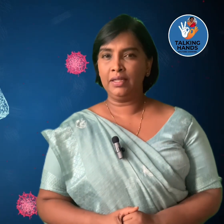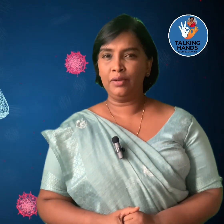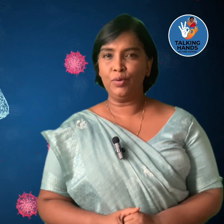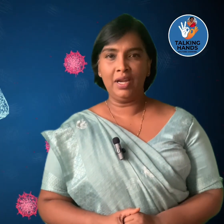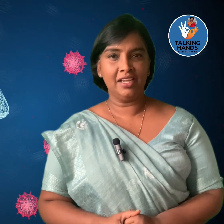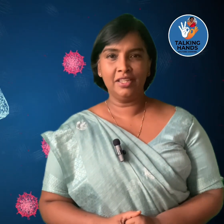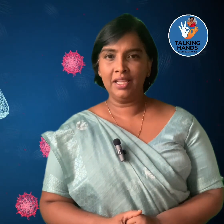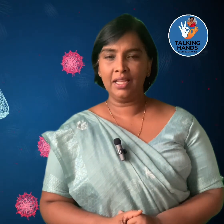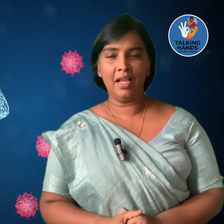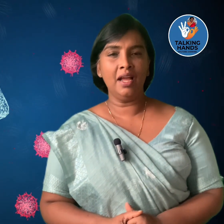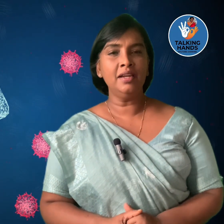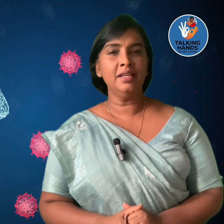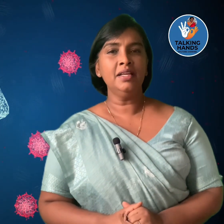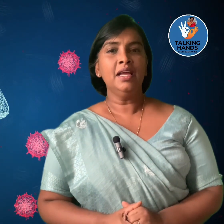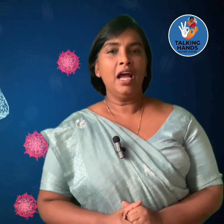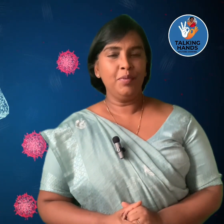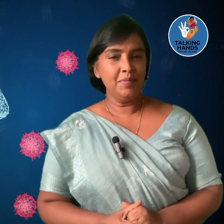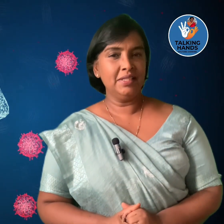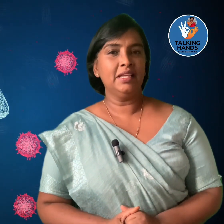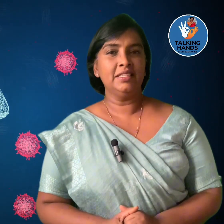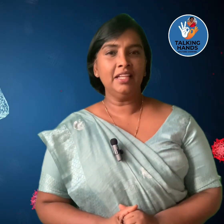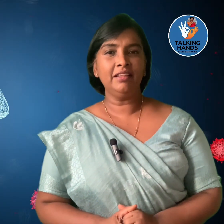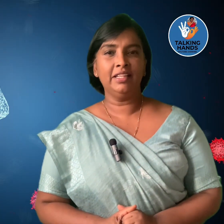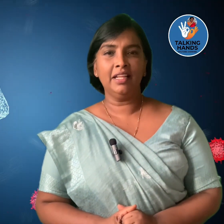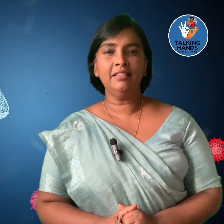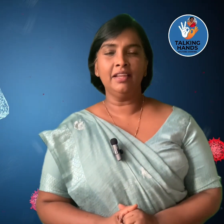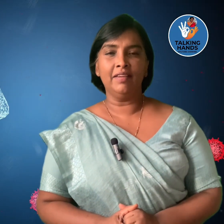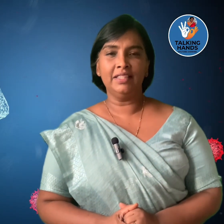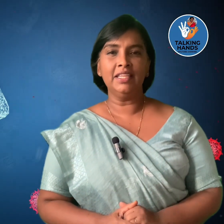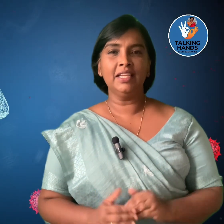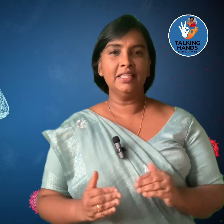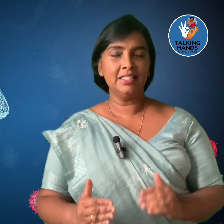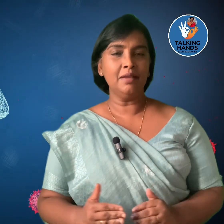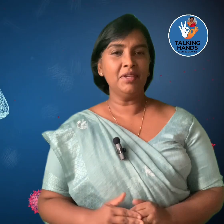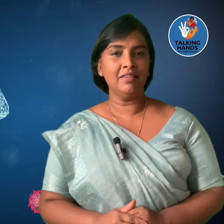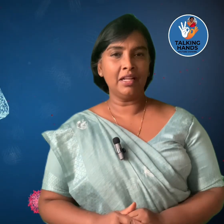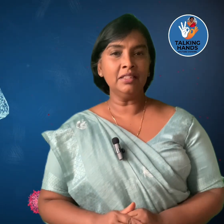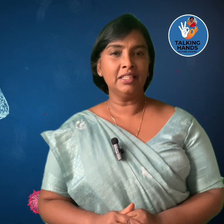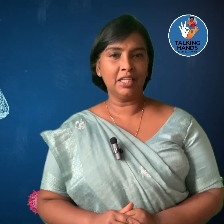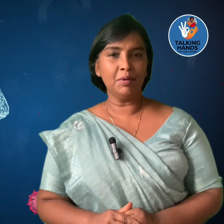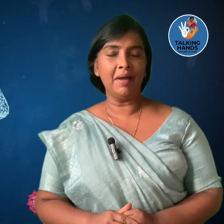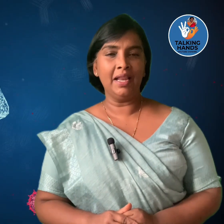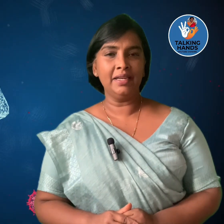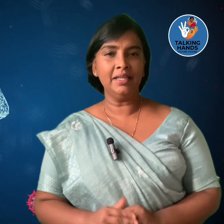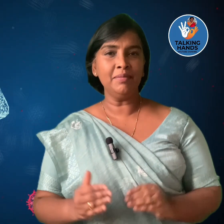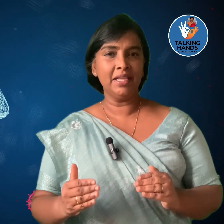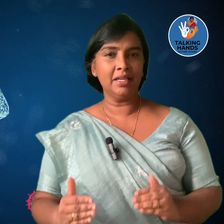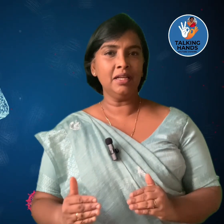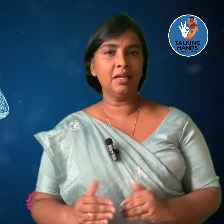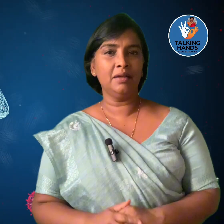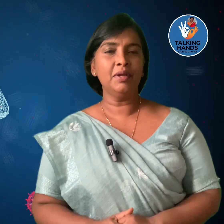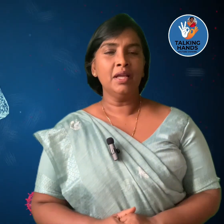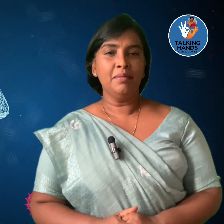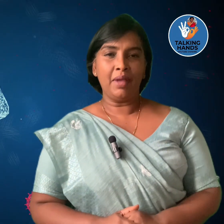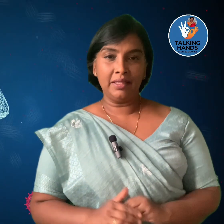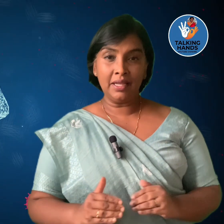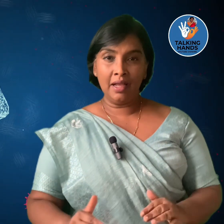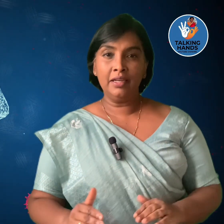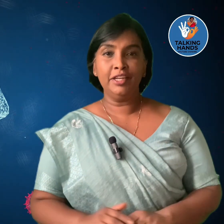රෝග ලක්ෂණයක් අහන්න අපිට මේ සංඥා තරගත් වෙනවා. ඉතින් ඒක නිසා මේකත් නිතරම බලන්න. මේක අද කාලේට